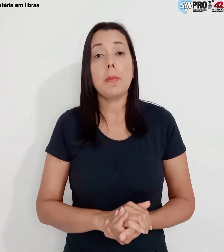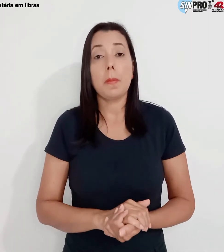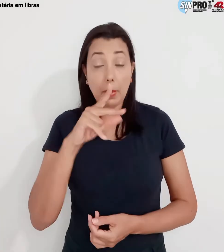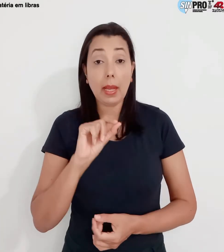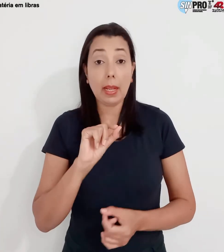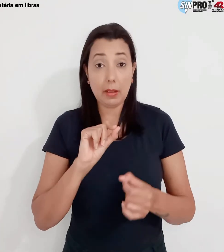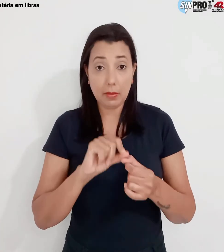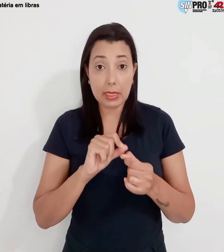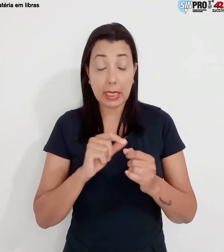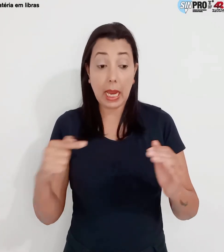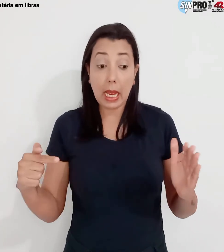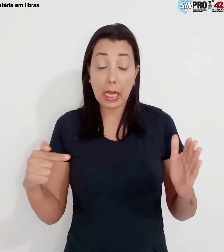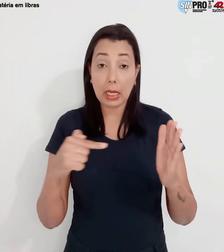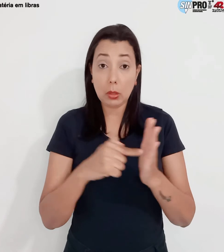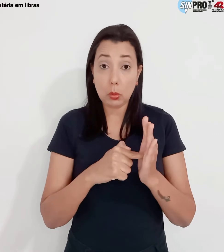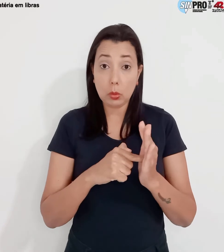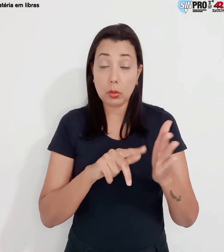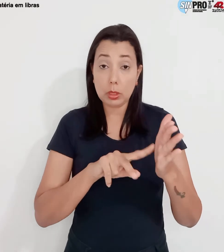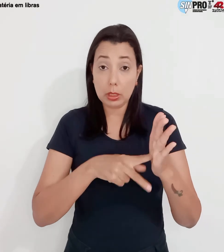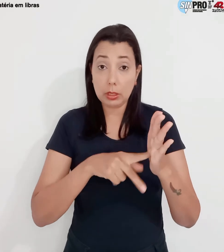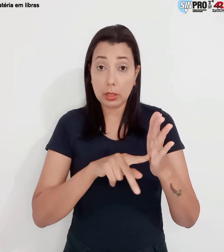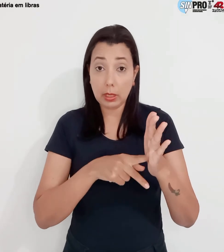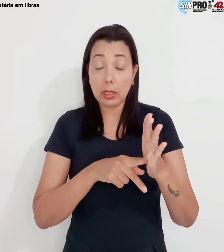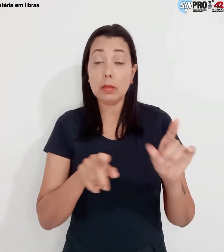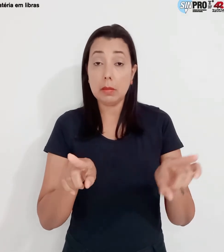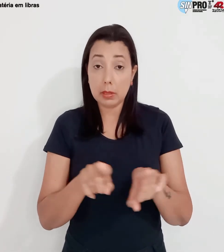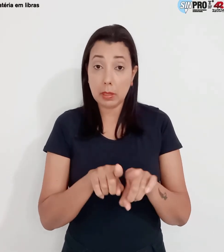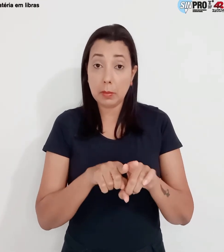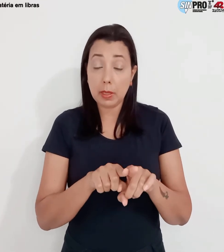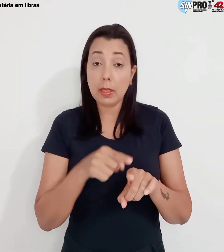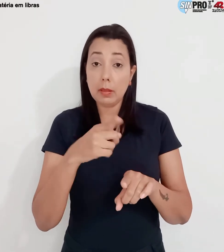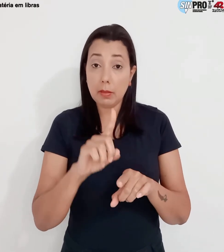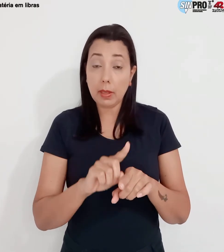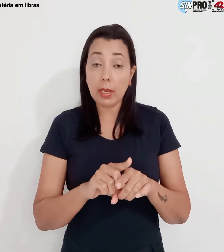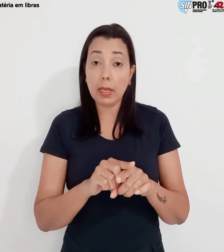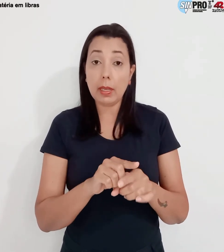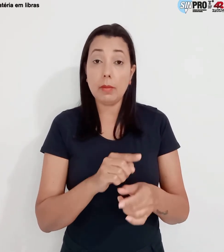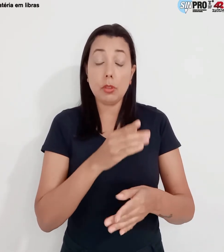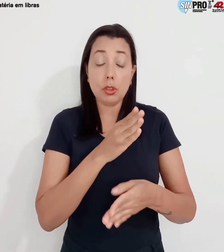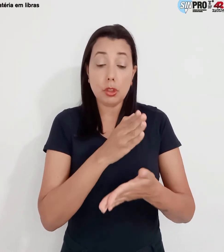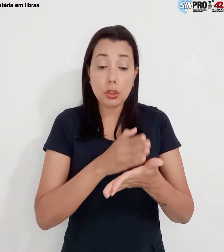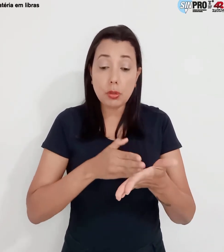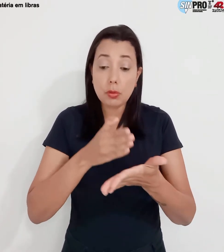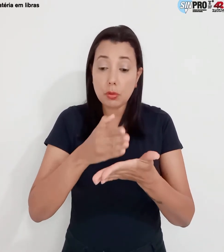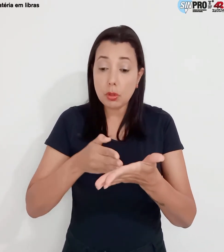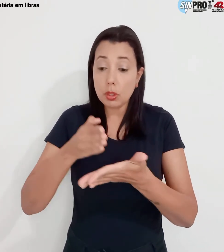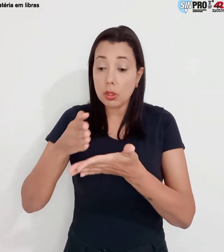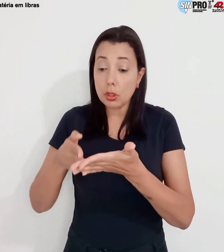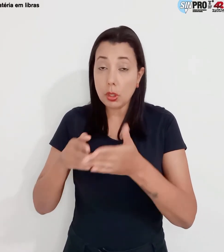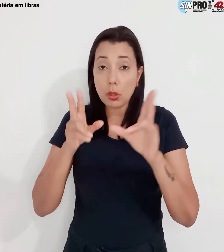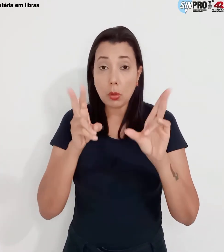Para fazer a denúncia, o sindicato também vai fatiar o tema em razão